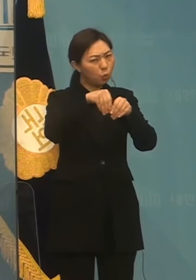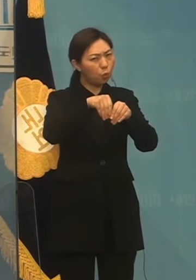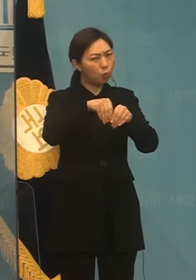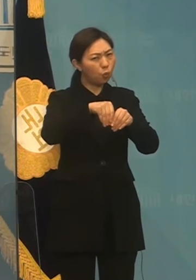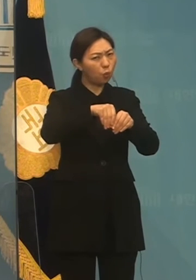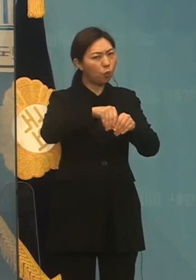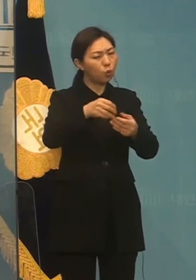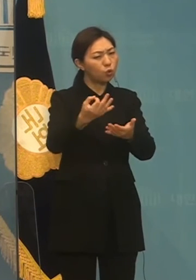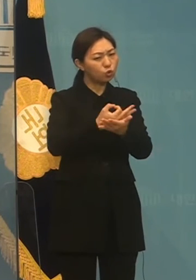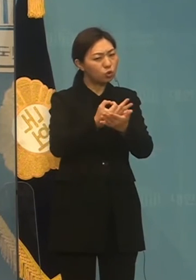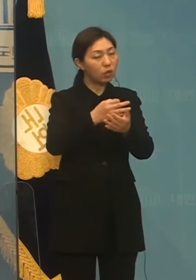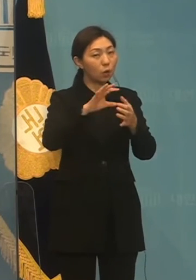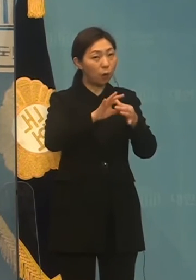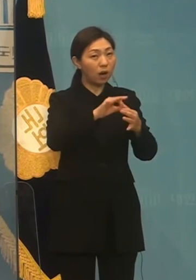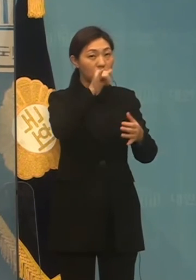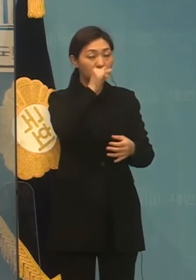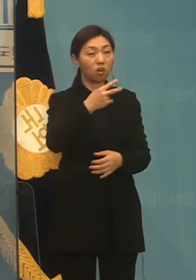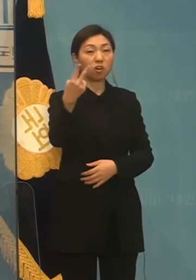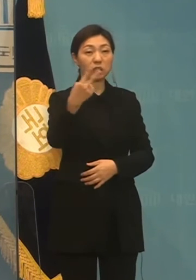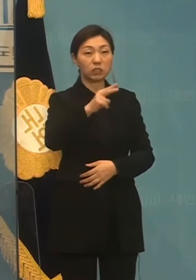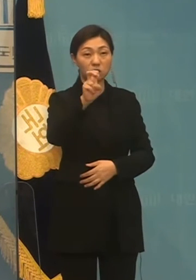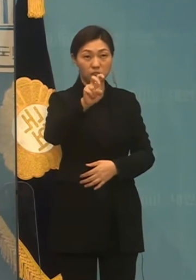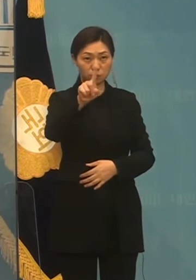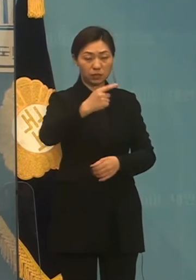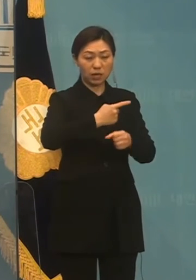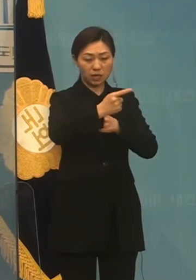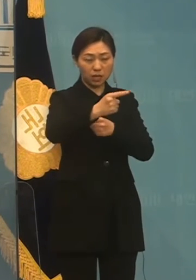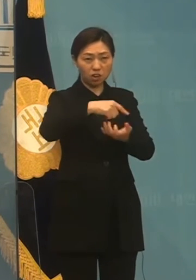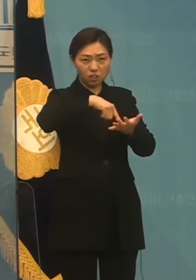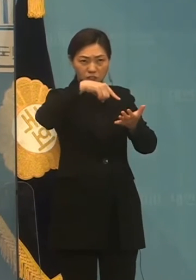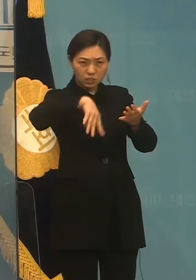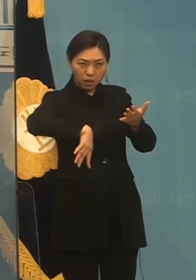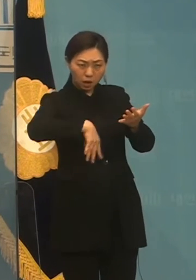그리고 2022년도 세법 개정안 분석 등의 내용을 담고 있습니다.